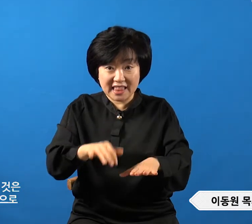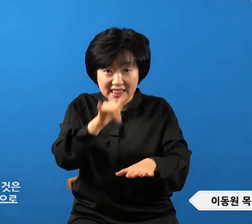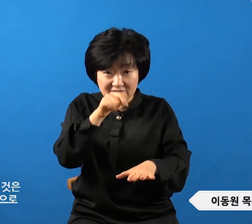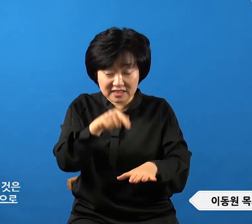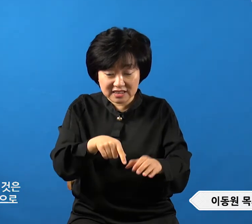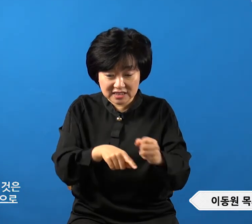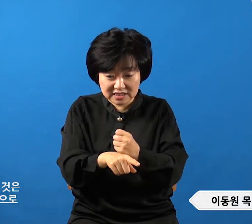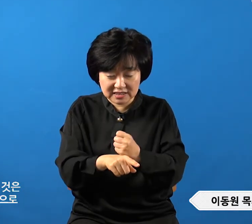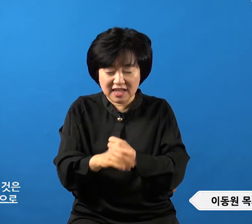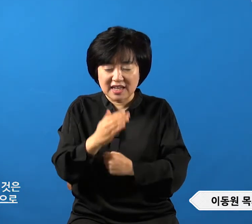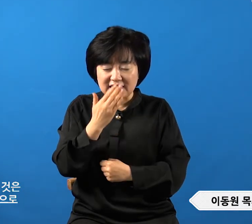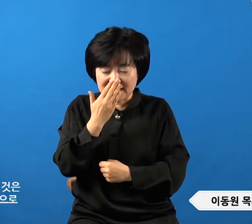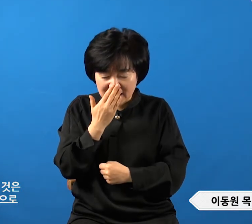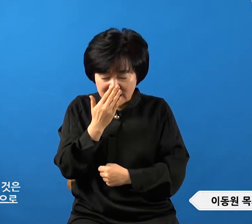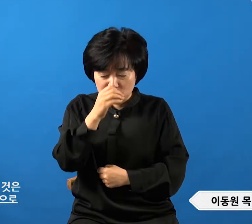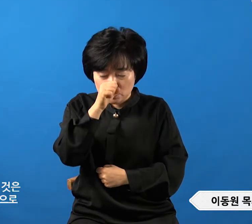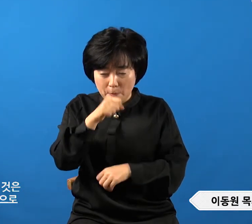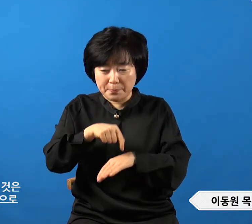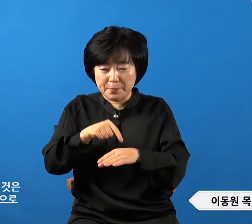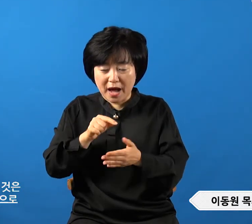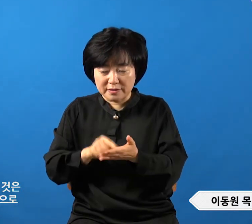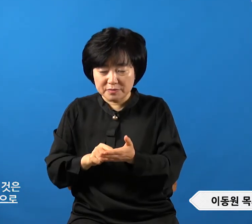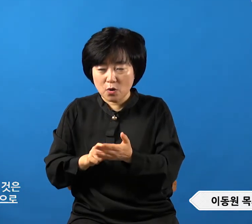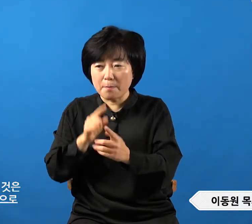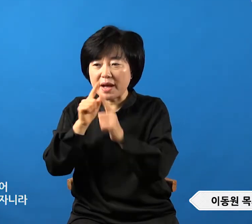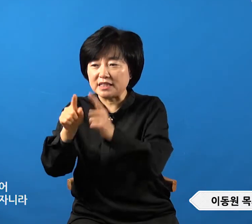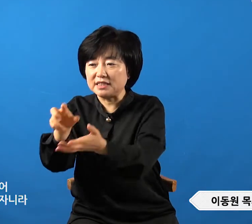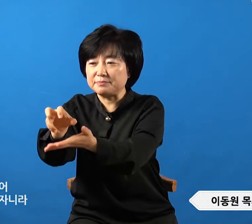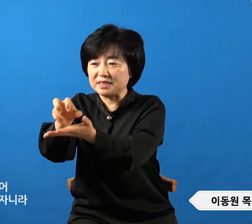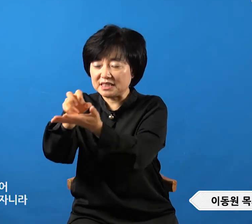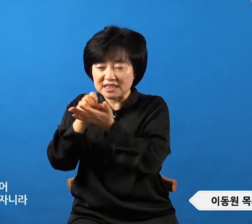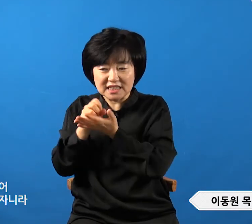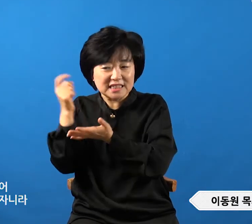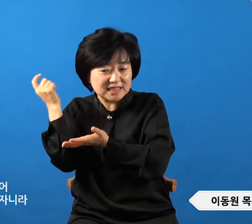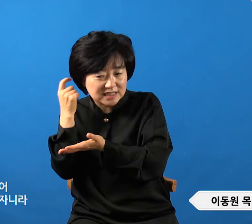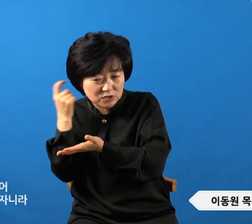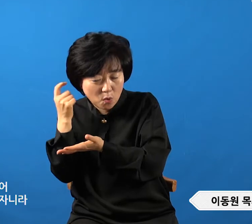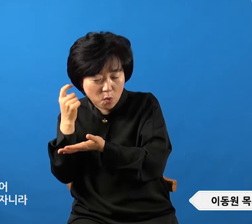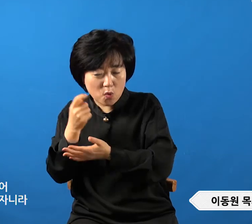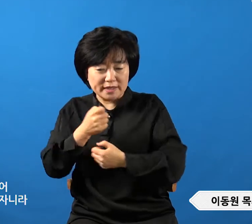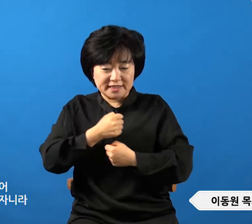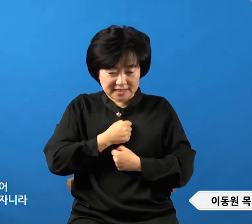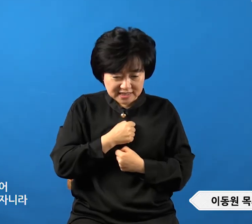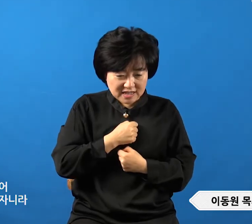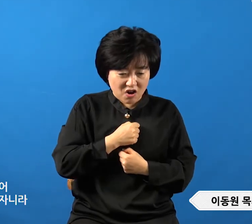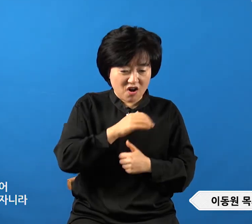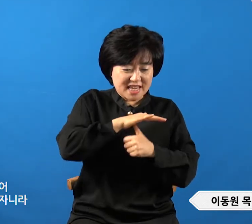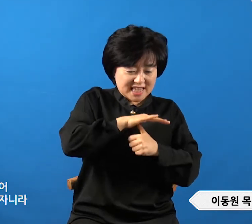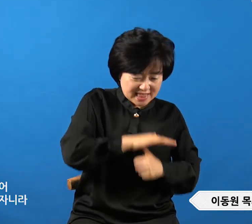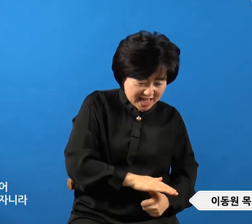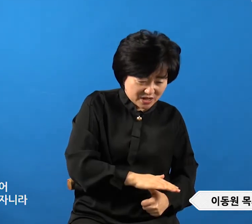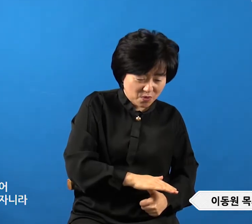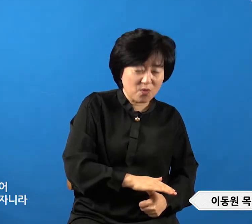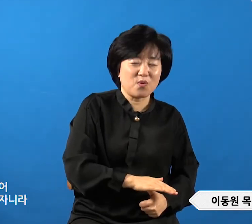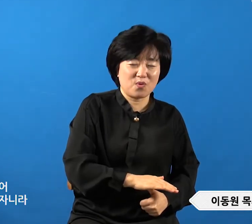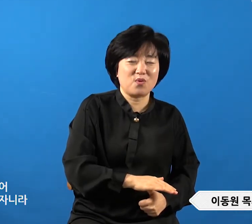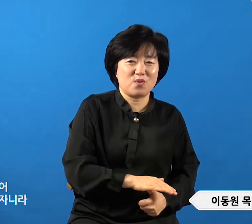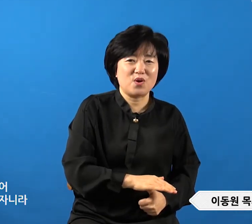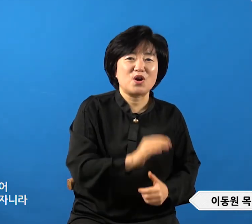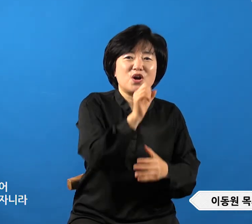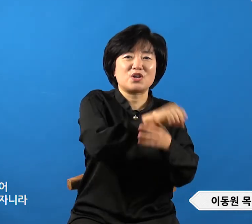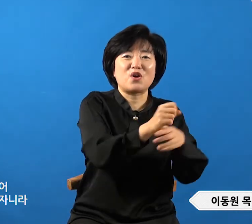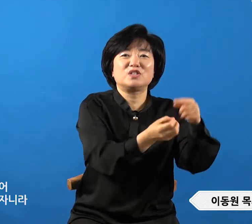있다는 것은 착하고 좋은 마음으로 말씀을 듣고 지키어 인내로 결실하는 자니라. 자,